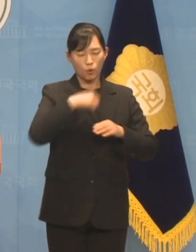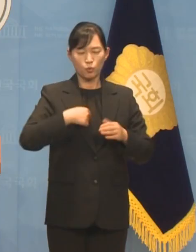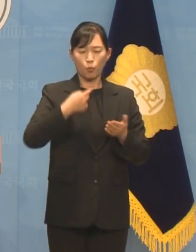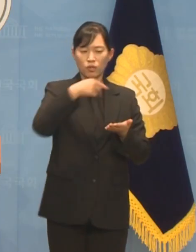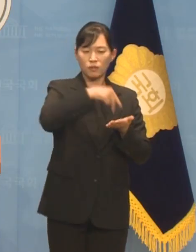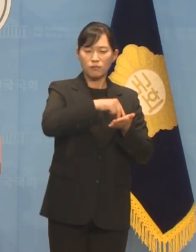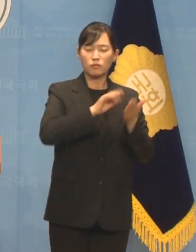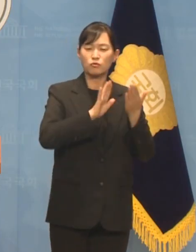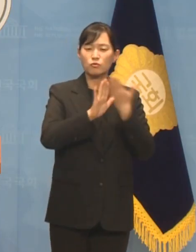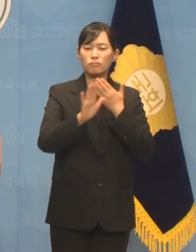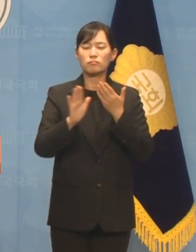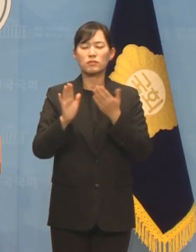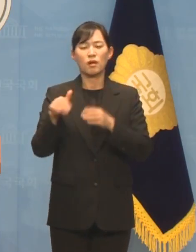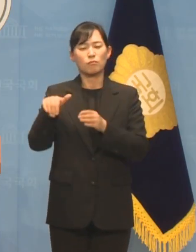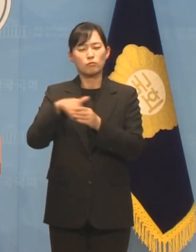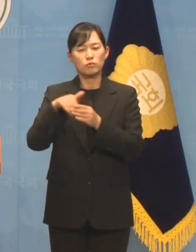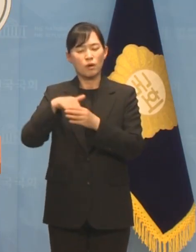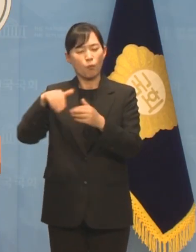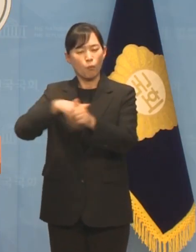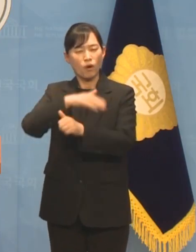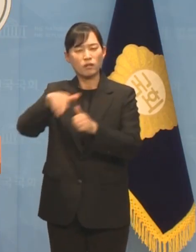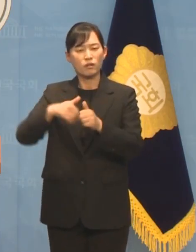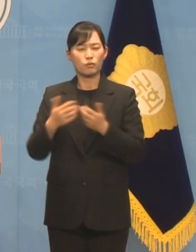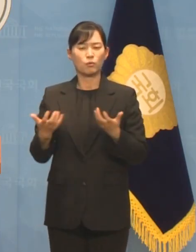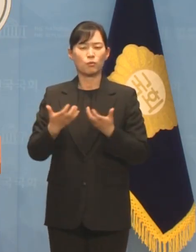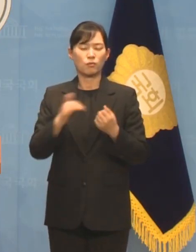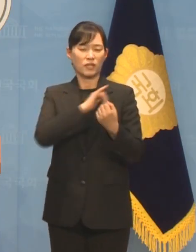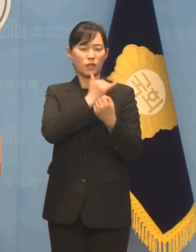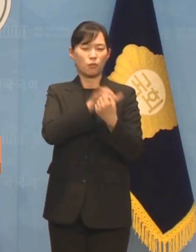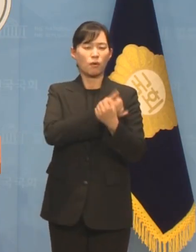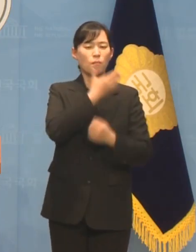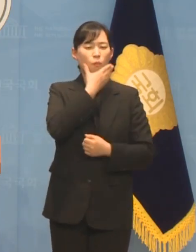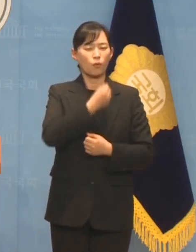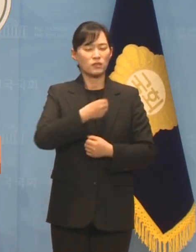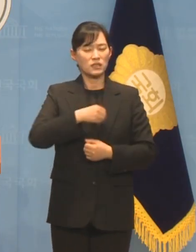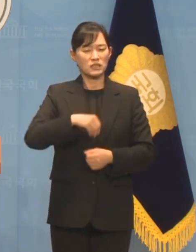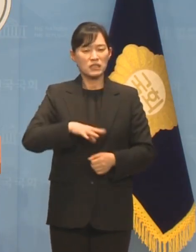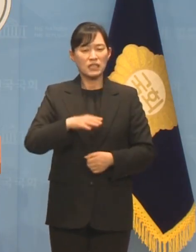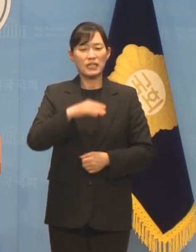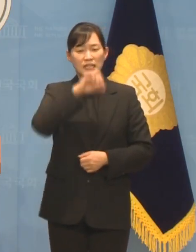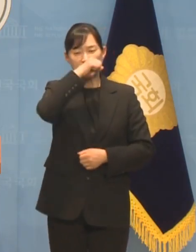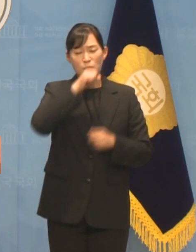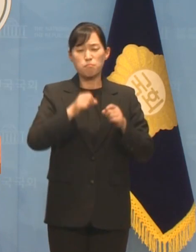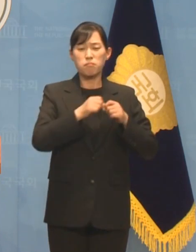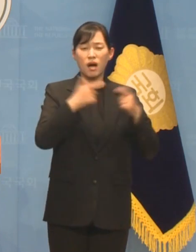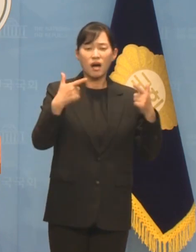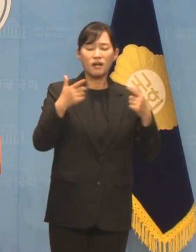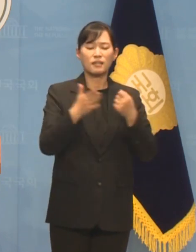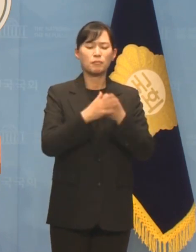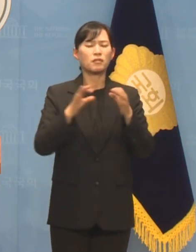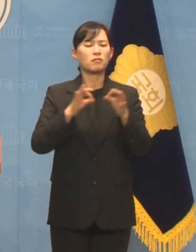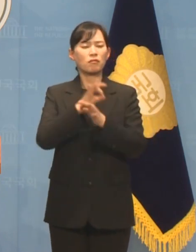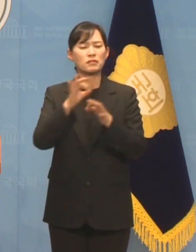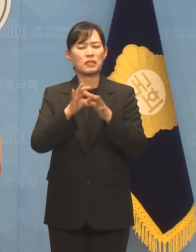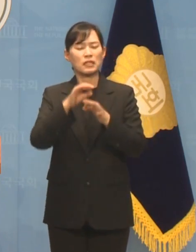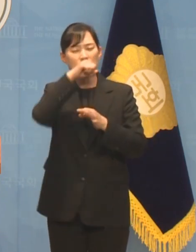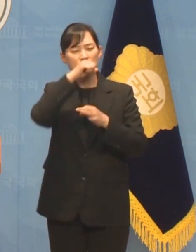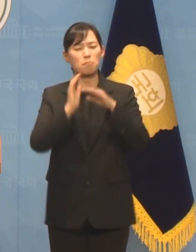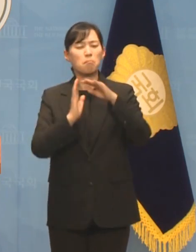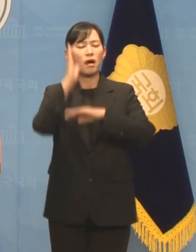나서부터 문화, 환경, 노동, 인권, 복지 예산이 늘어나기 시작해서 경제 분야 예산을